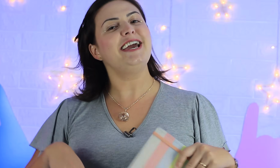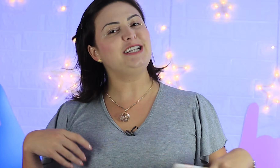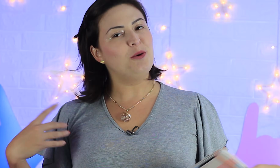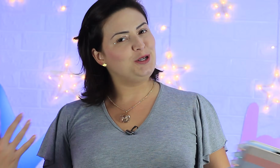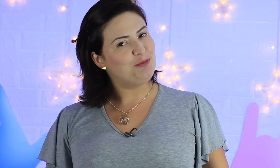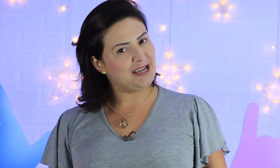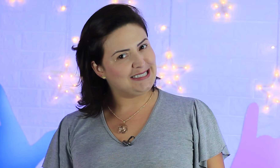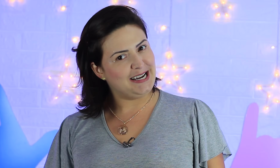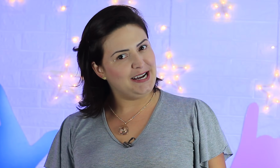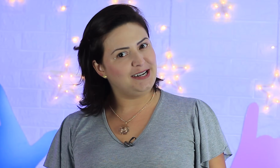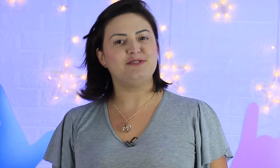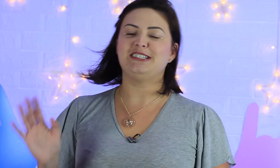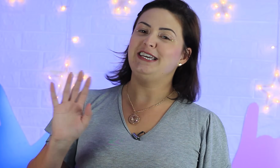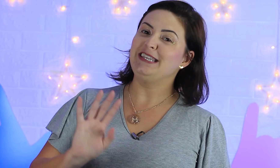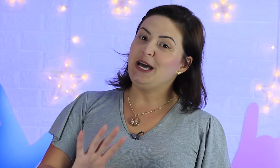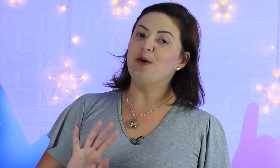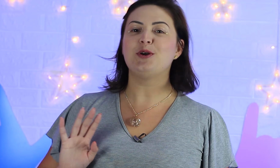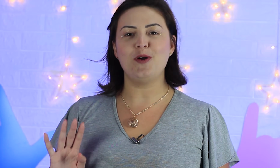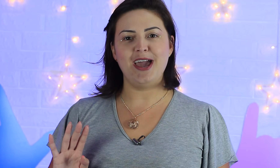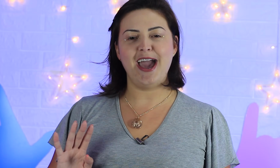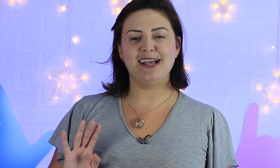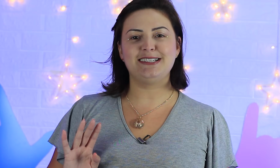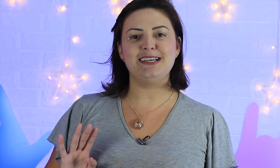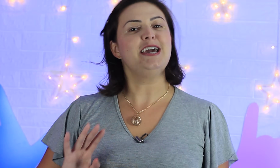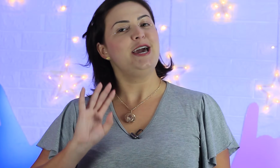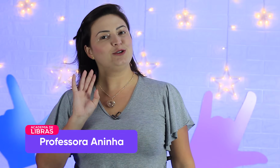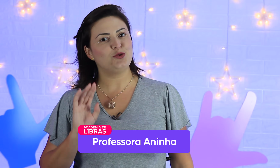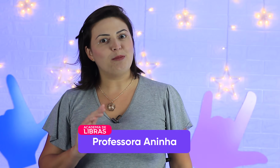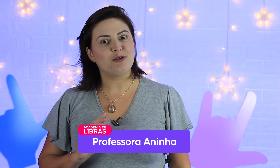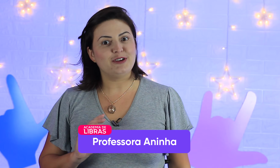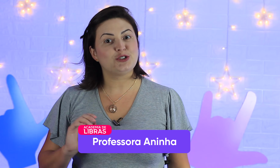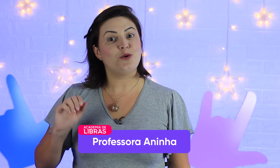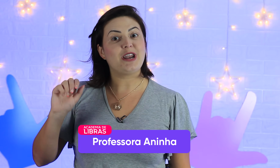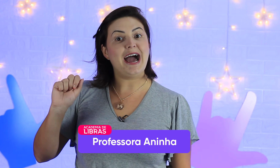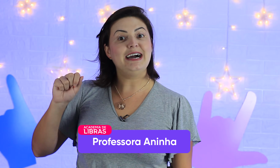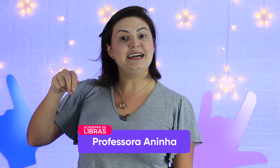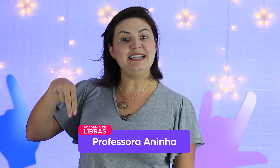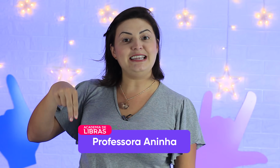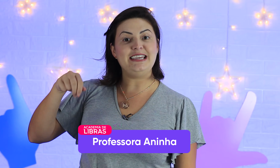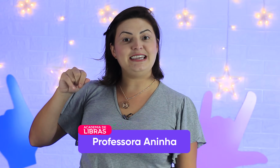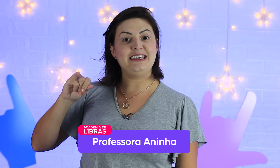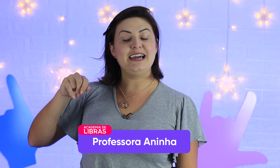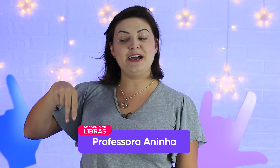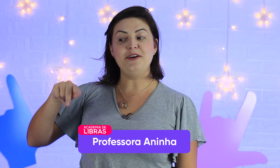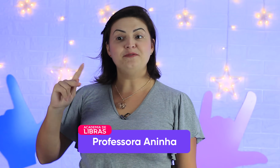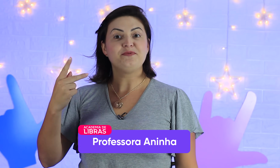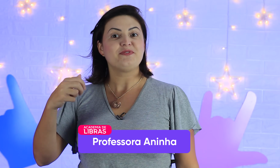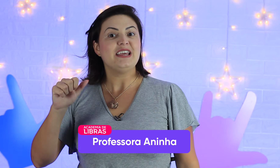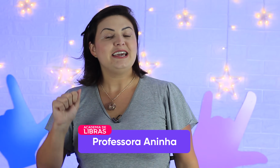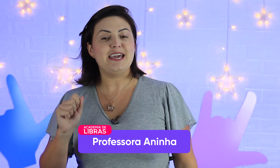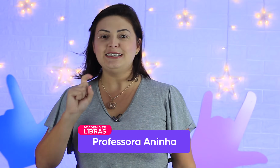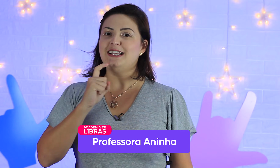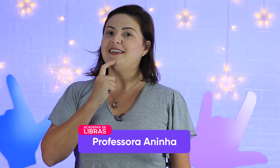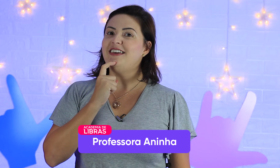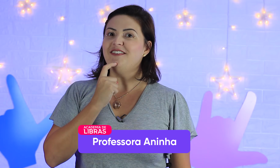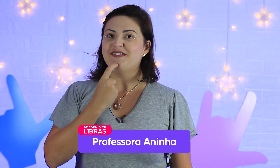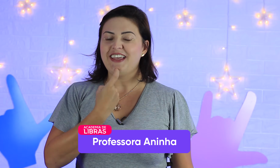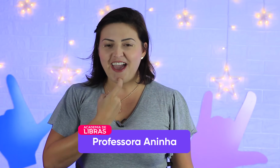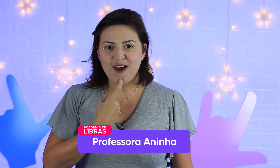Então, muito prazer, se você não me conhece, eu sou a professora Aninha e esse aqui é